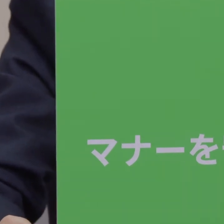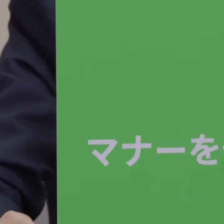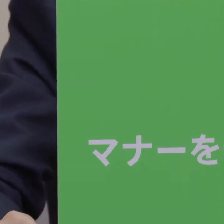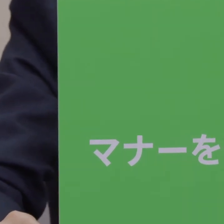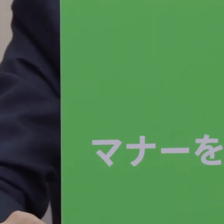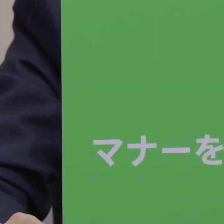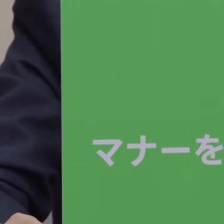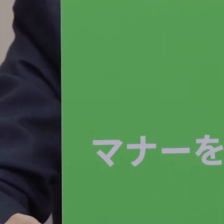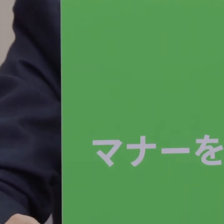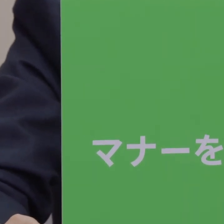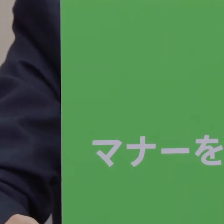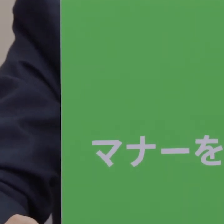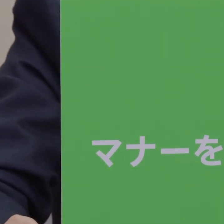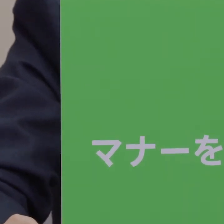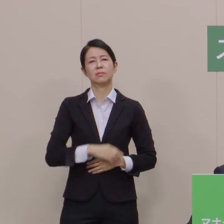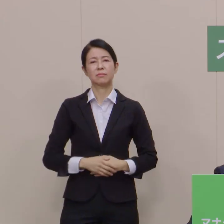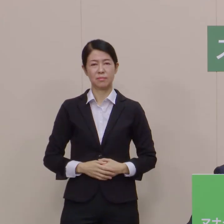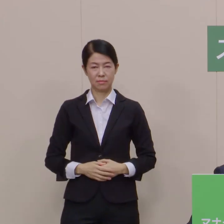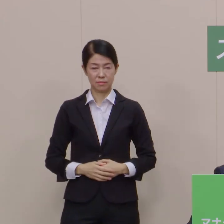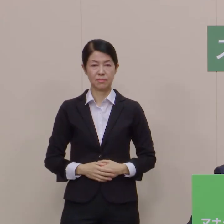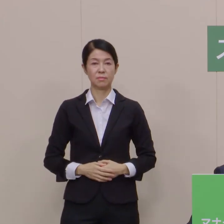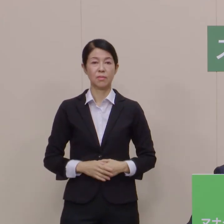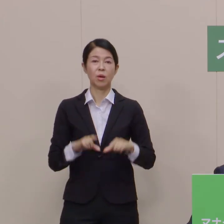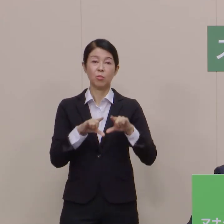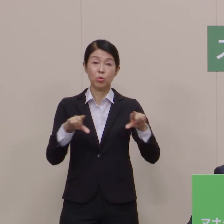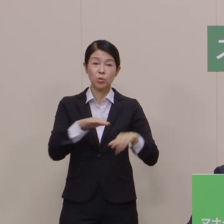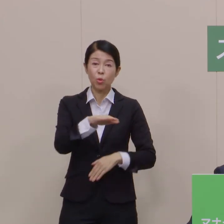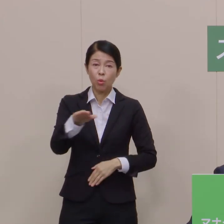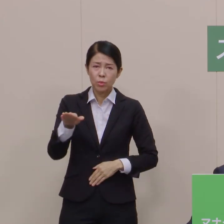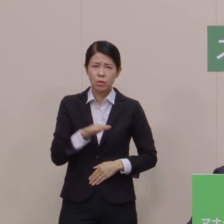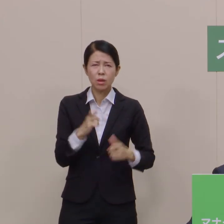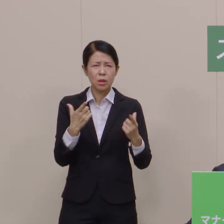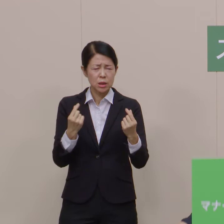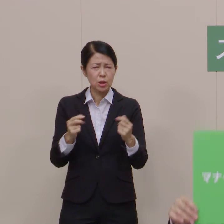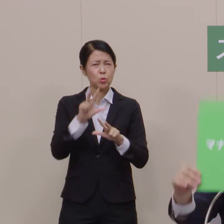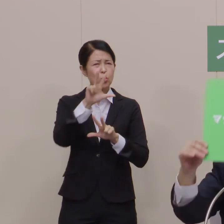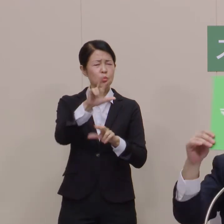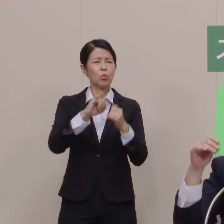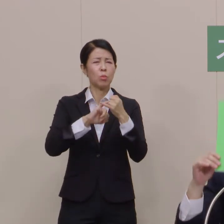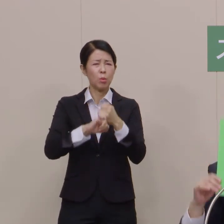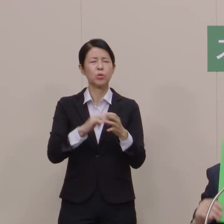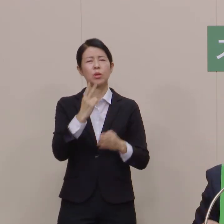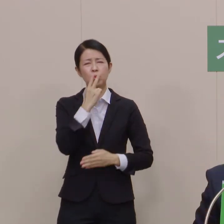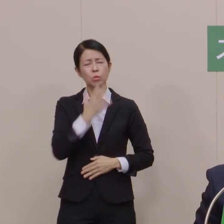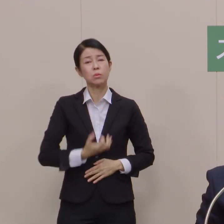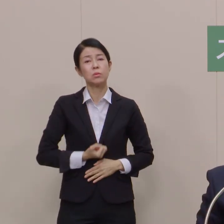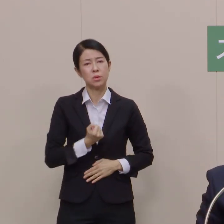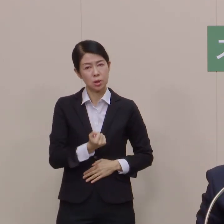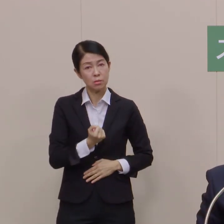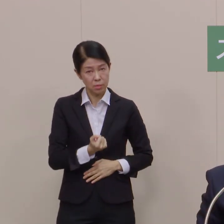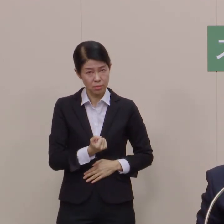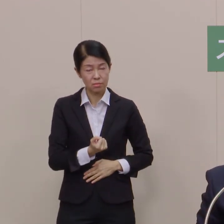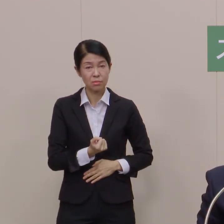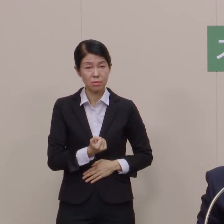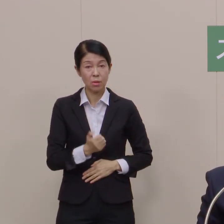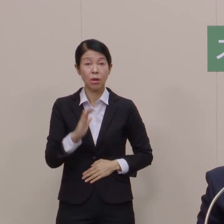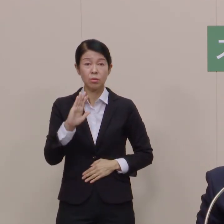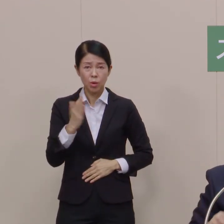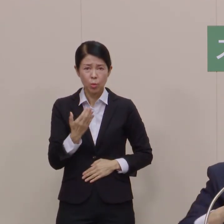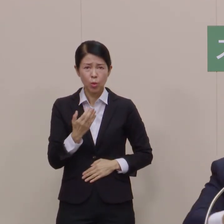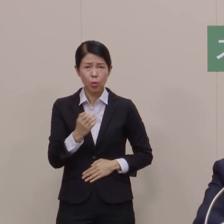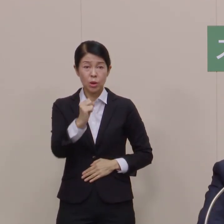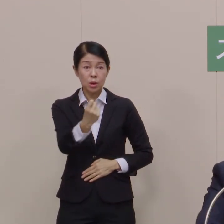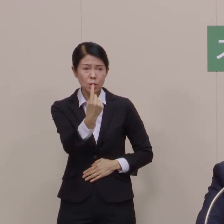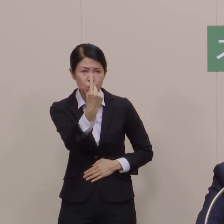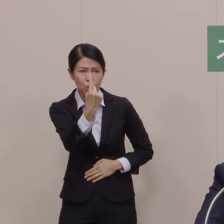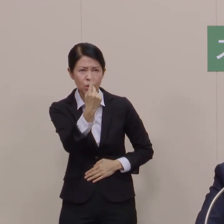マナーを守りましょう。 もちろん皆さんちゃんとルールを守って吸っていると信じていますよ。でも一人でも